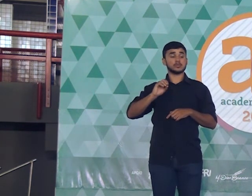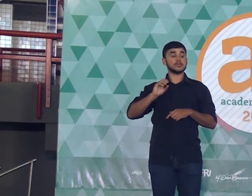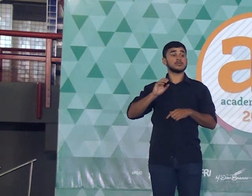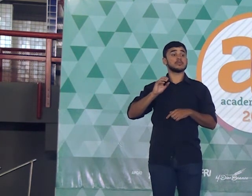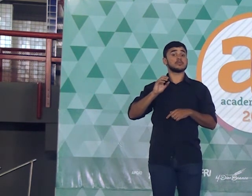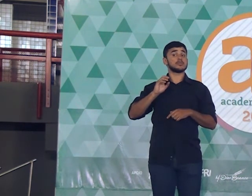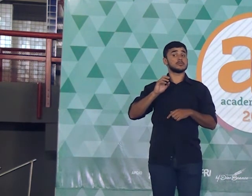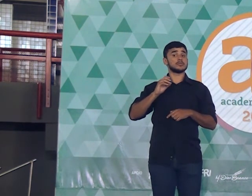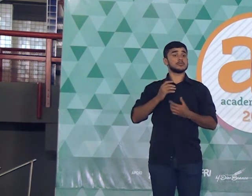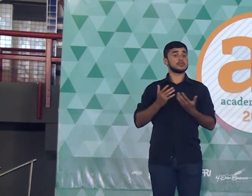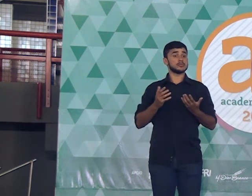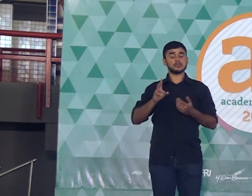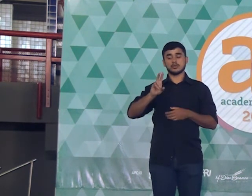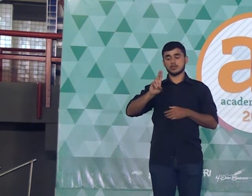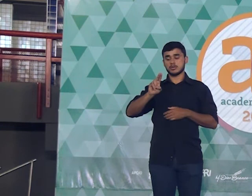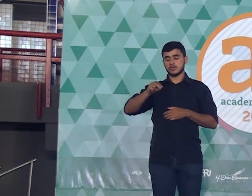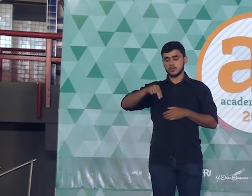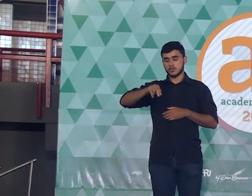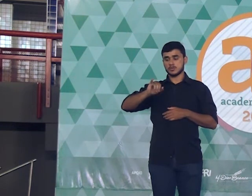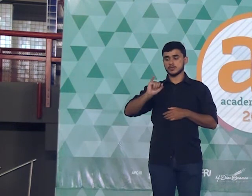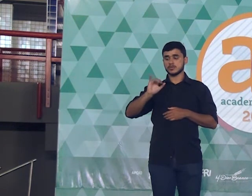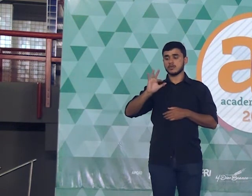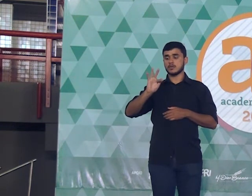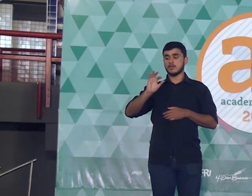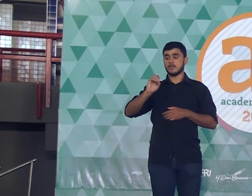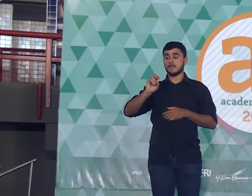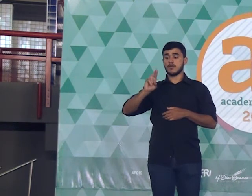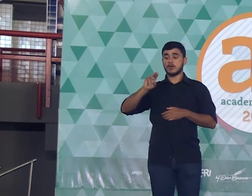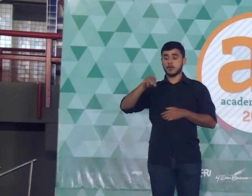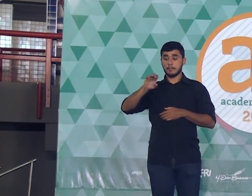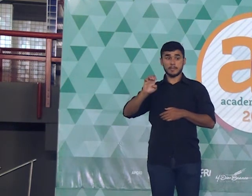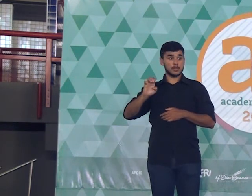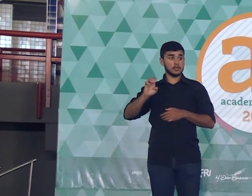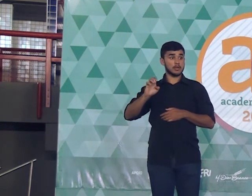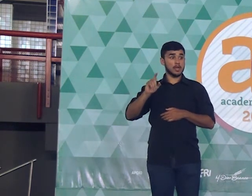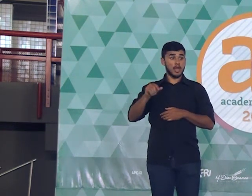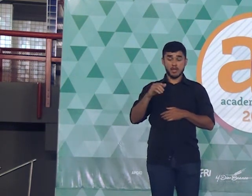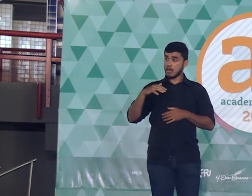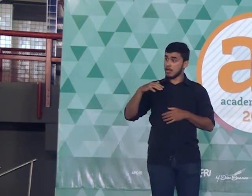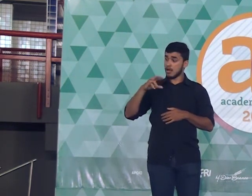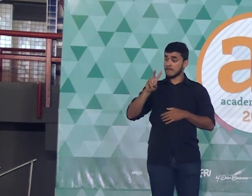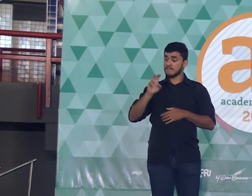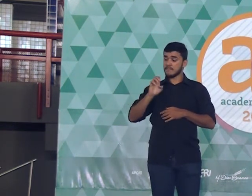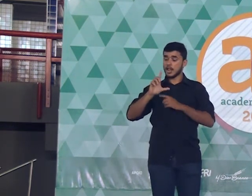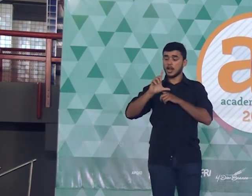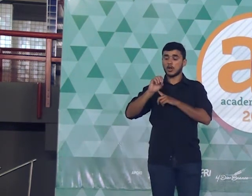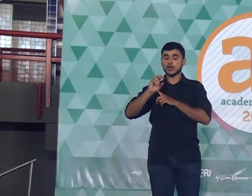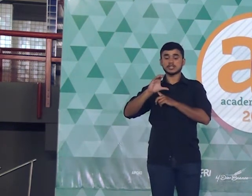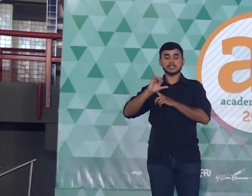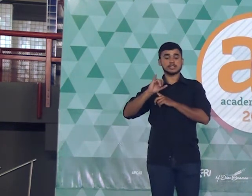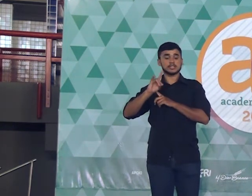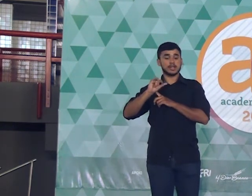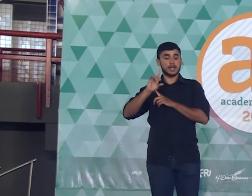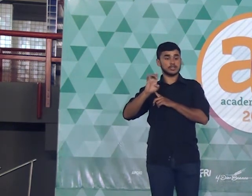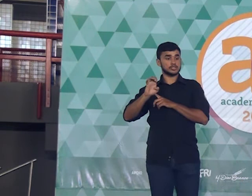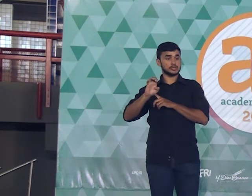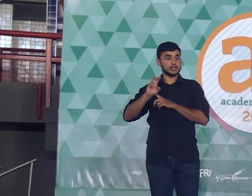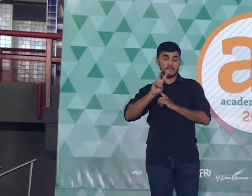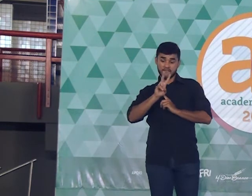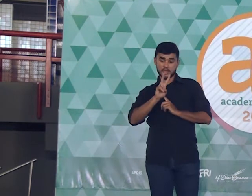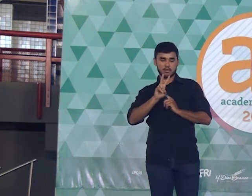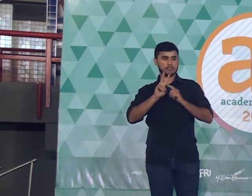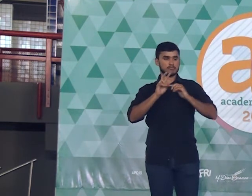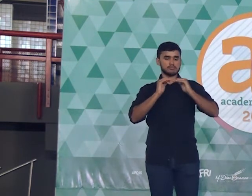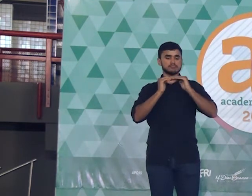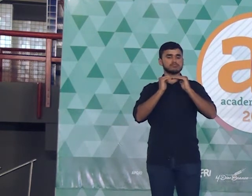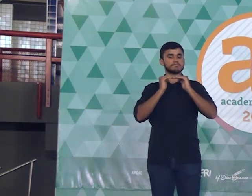Movimento uniforme. No movimento uniforme, o que é que você vai pegar aqui para a gente? Eu vou pegar a fórmula